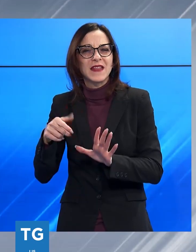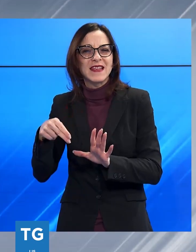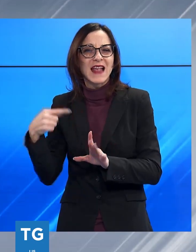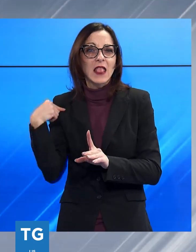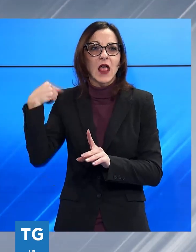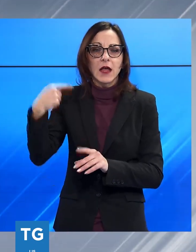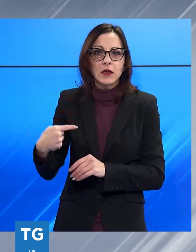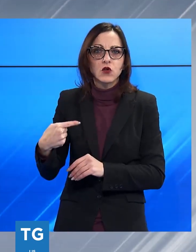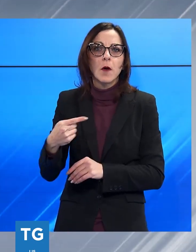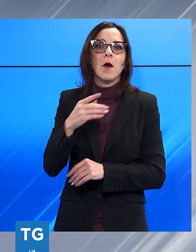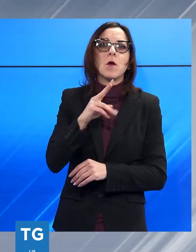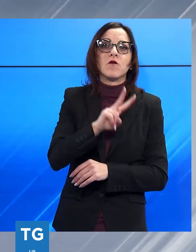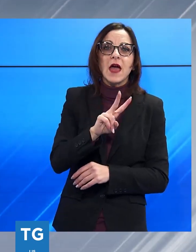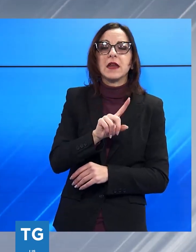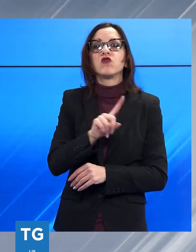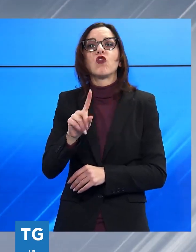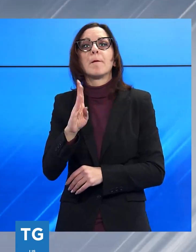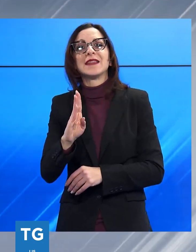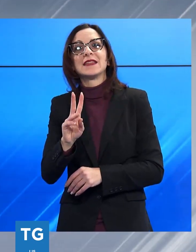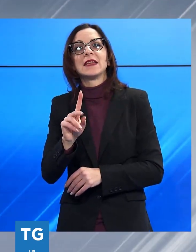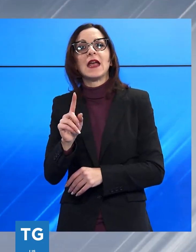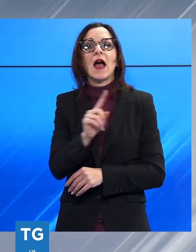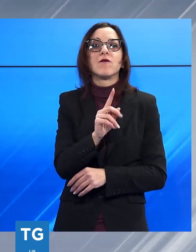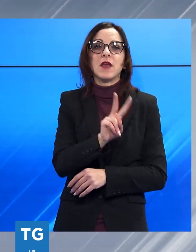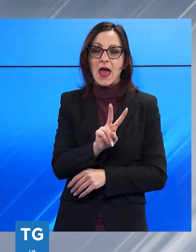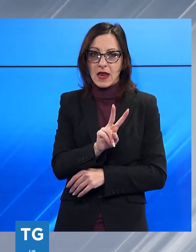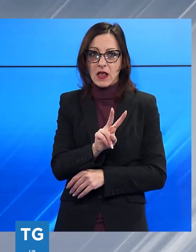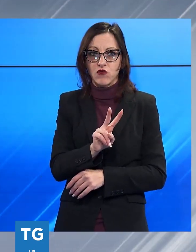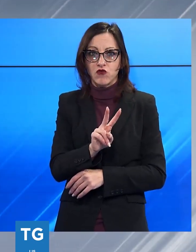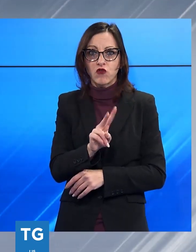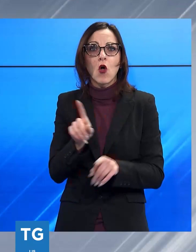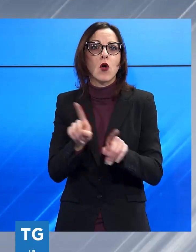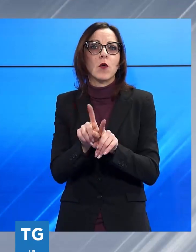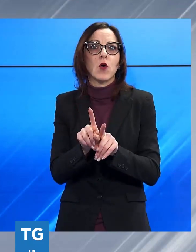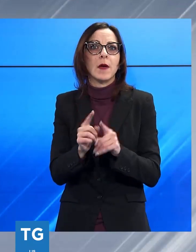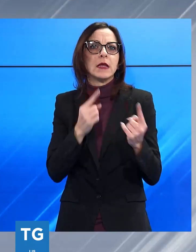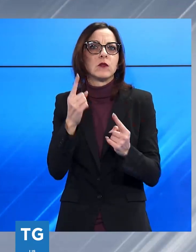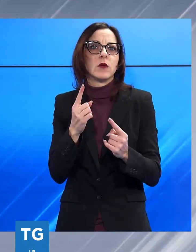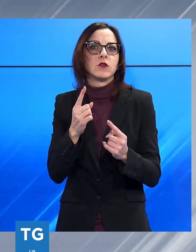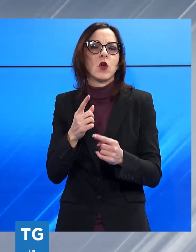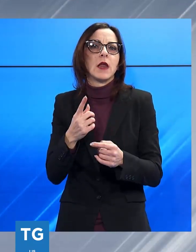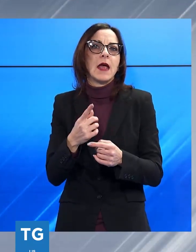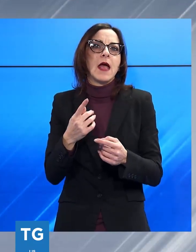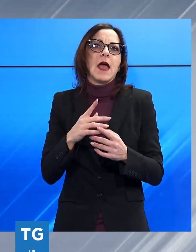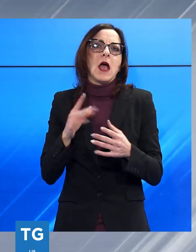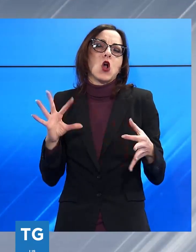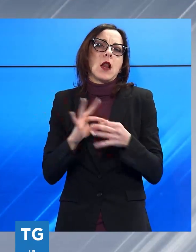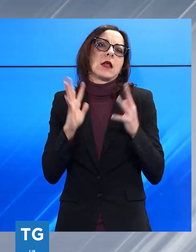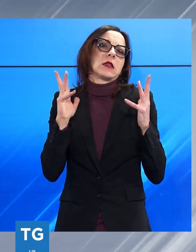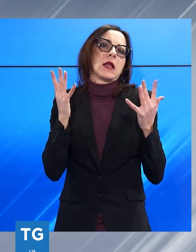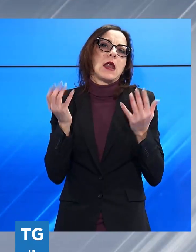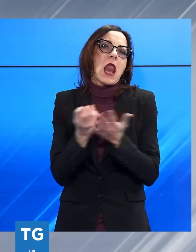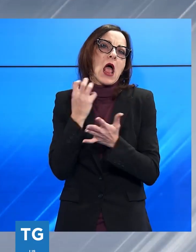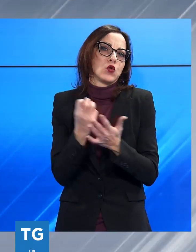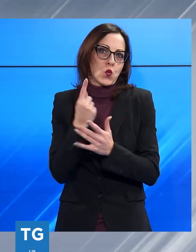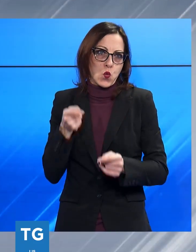la Viareggio Bastia Viareggio trofeo Moratti però in versione Green abbiamo incentivato il rapporto anche con